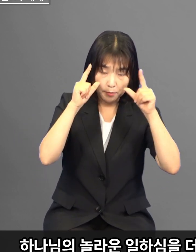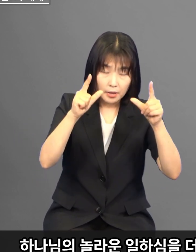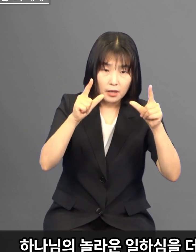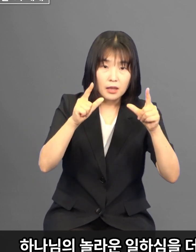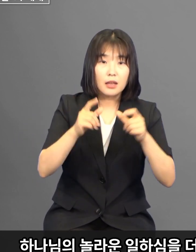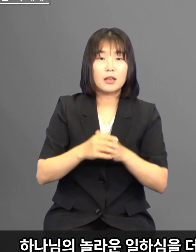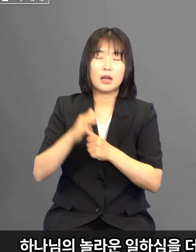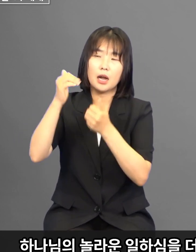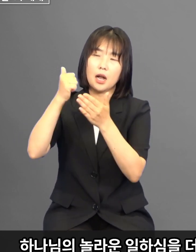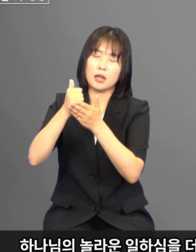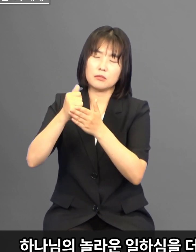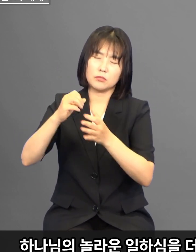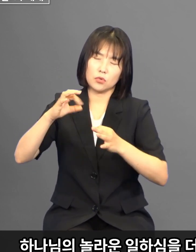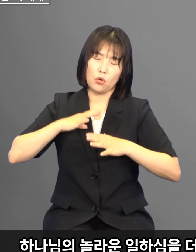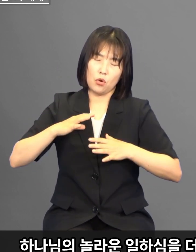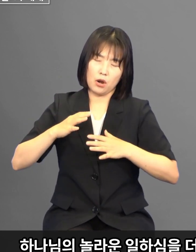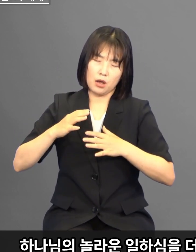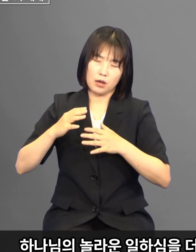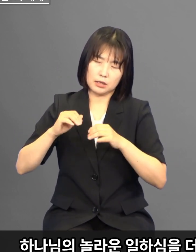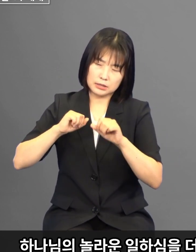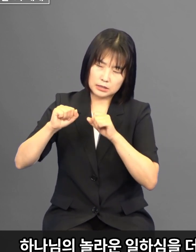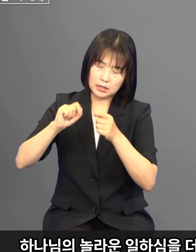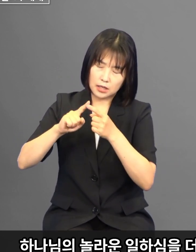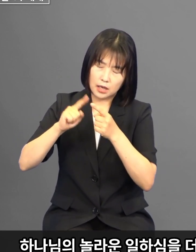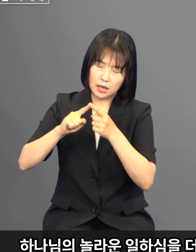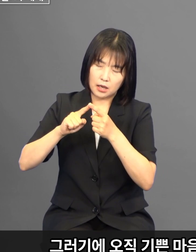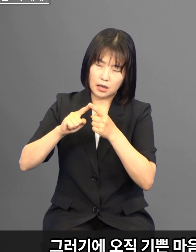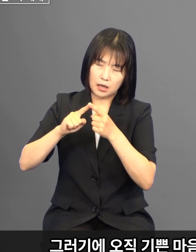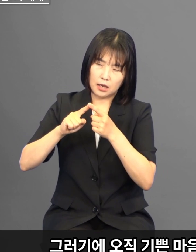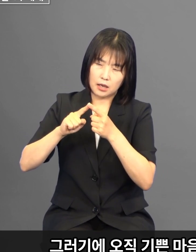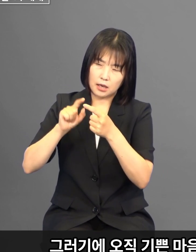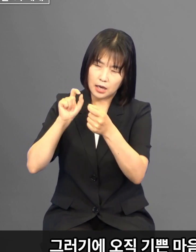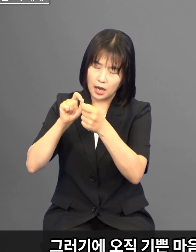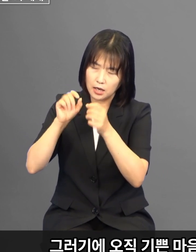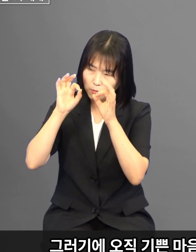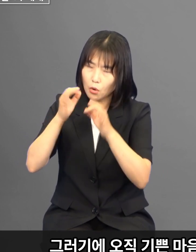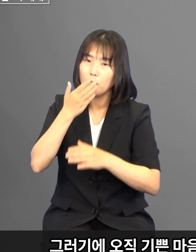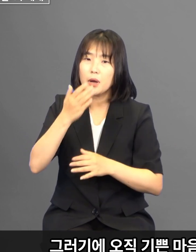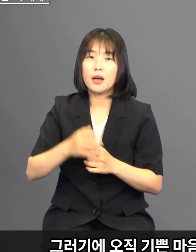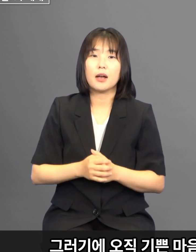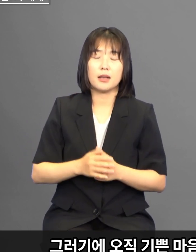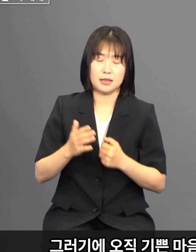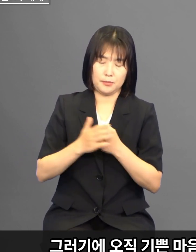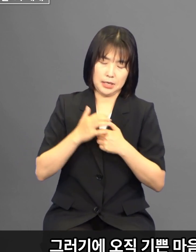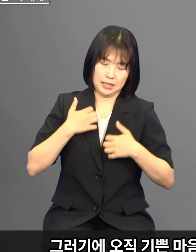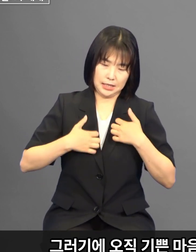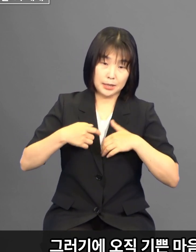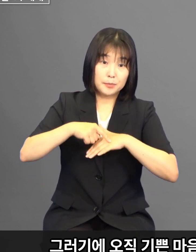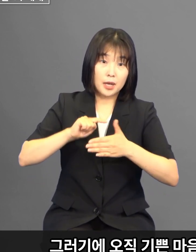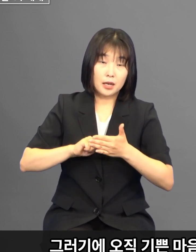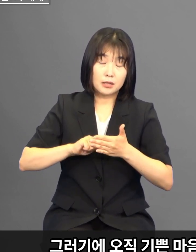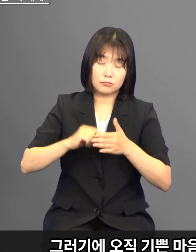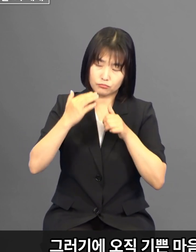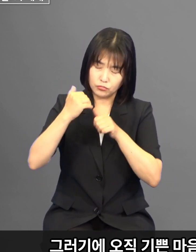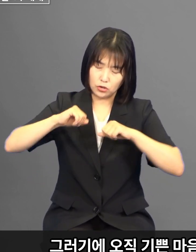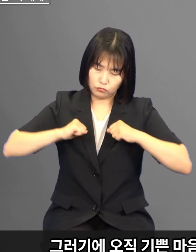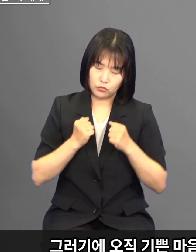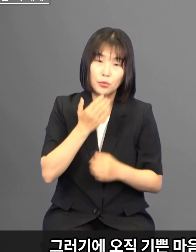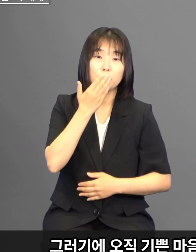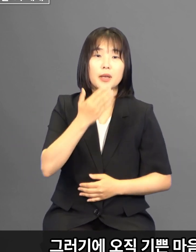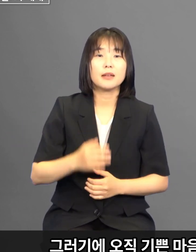놀라운 일하심을 더 가까이에서 보게 되는 은혜를 누립니다. 그러기에 오직 기쁜 마음으로 부르심에 순종할 수 있습니다.